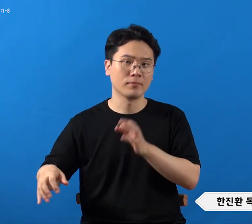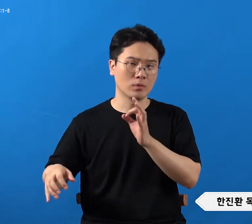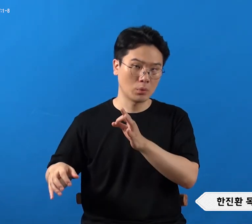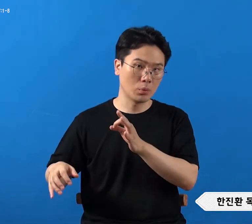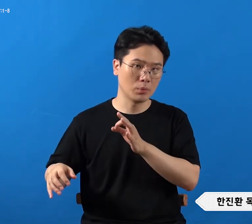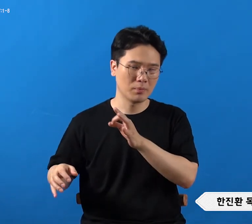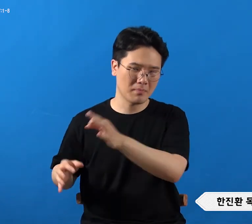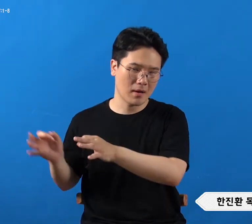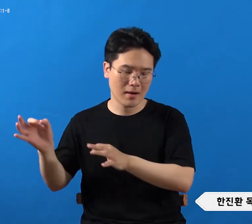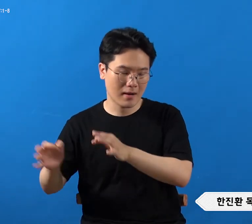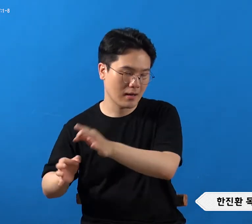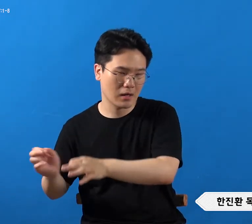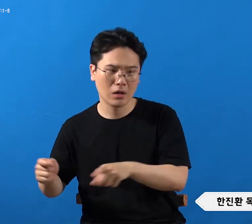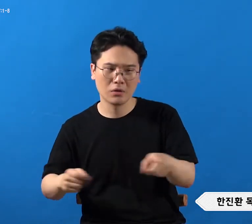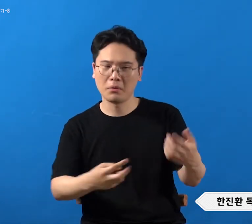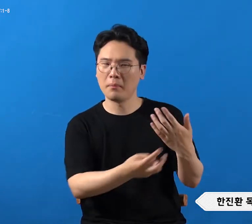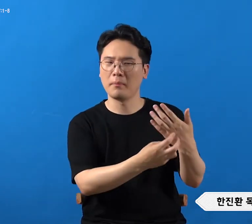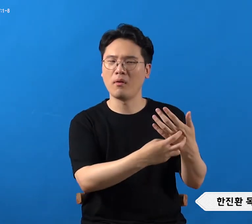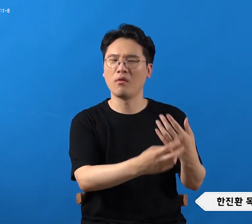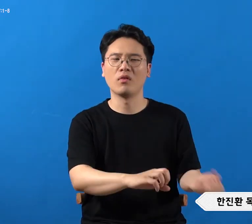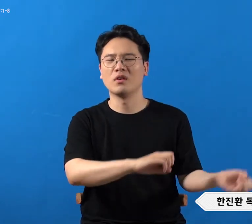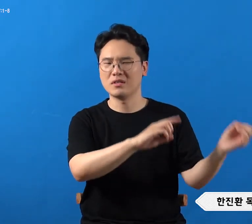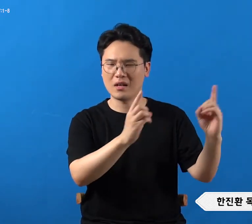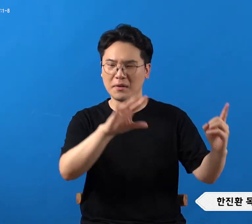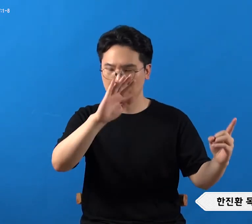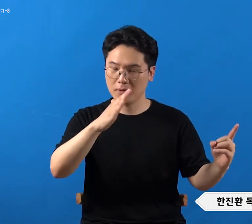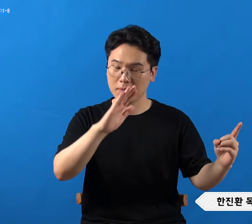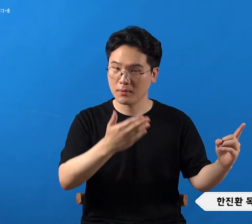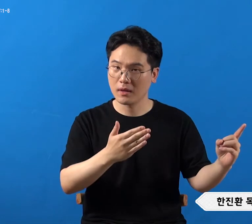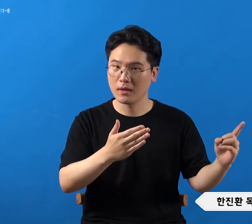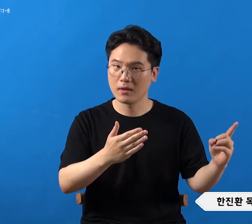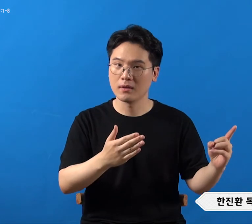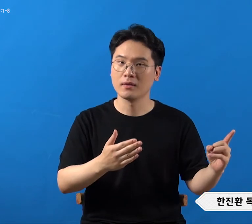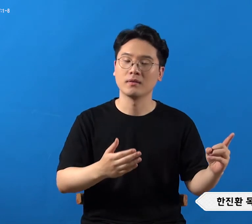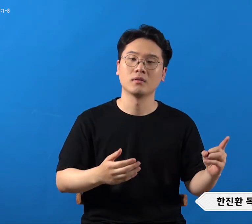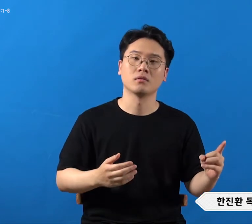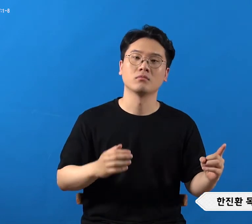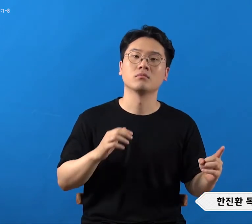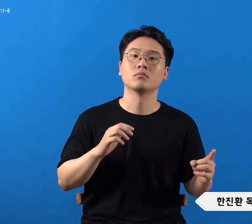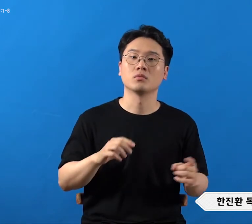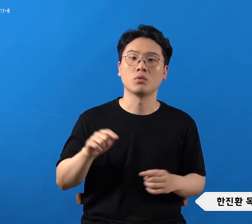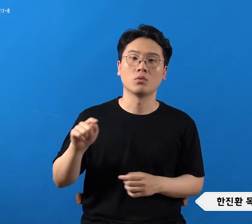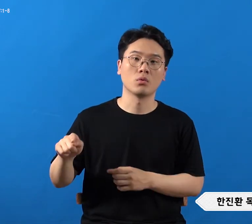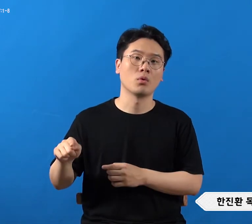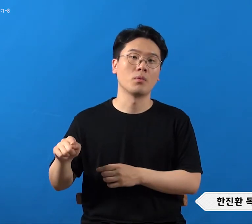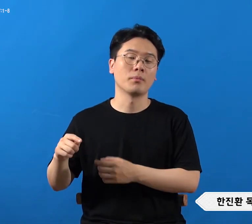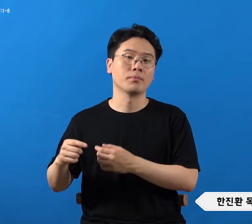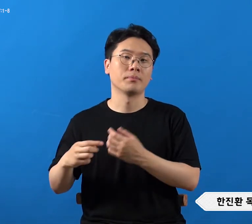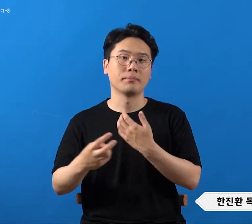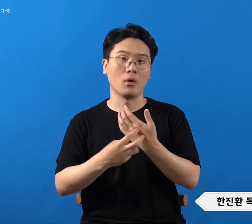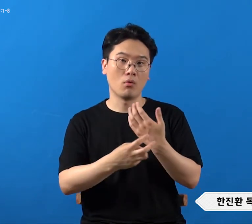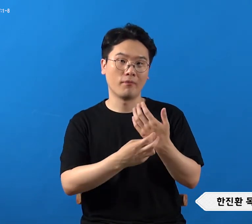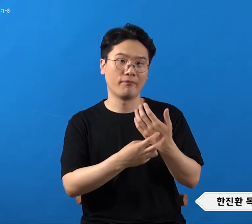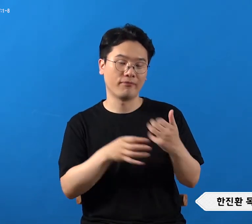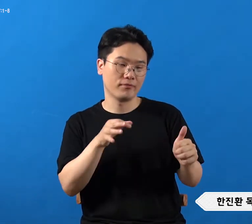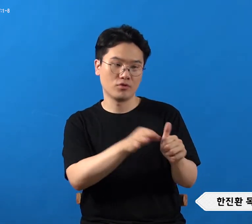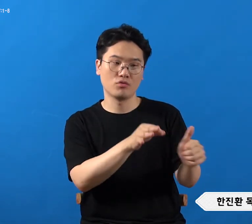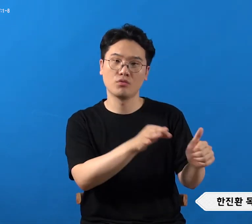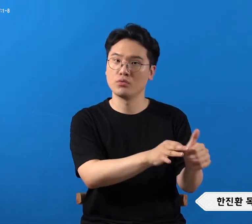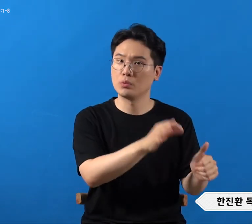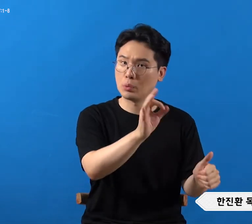됐습니다. 그러니까 교단에서 신학대학원에 지원해 주던 그 지원금이 끊겨버렸습니다.